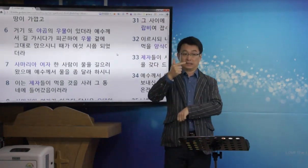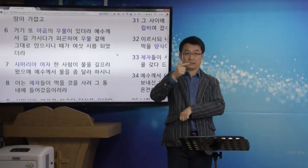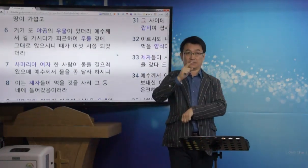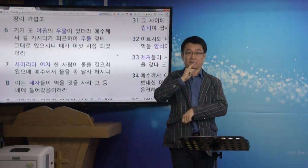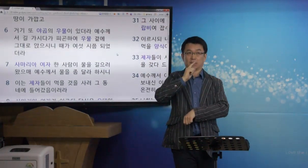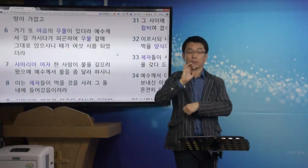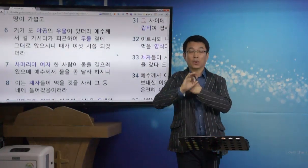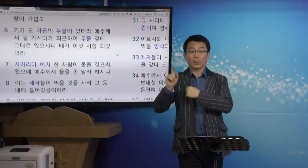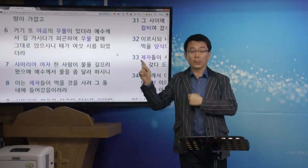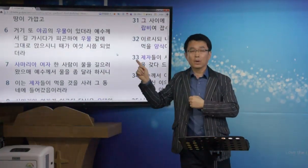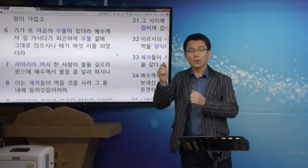6시.